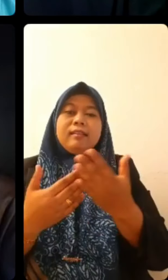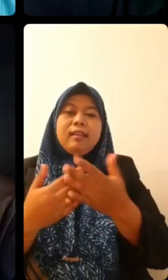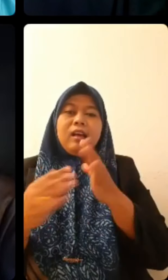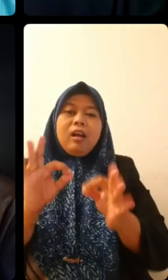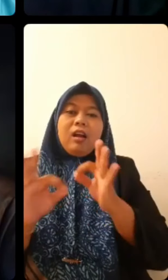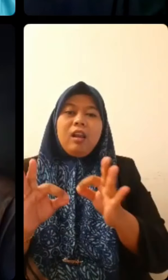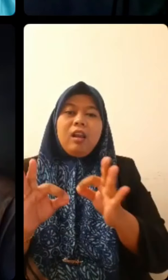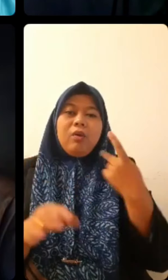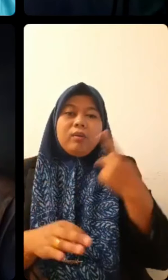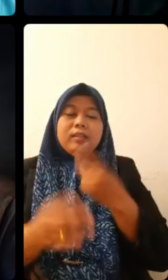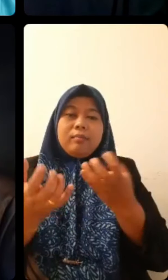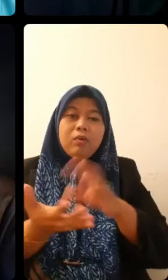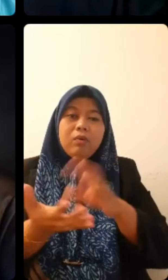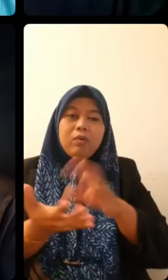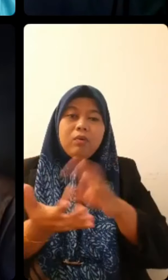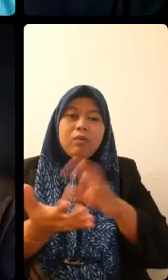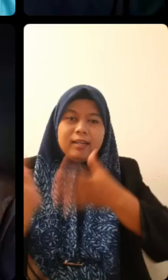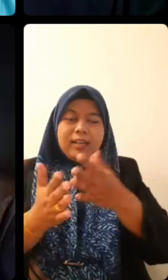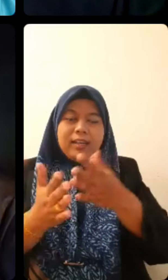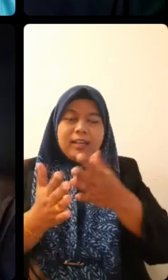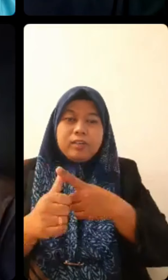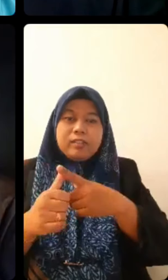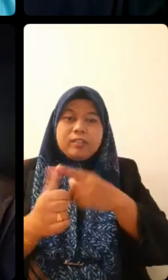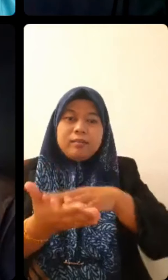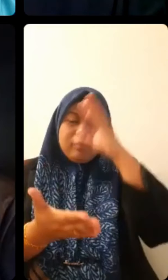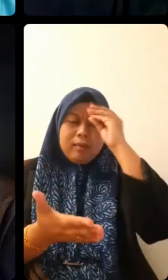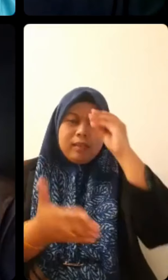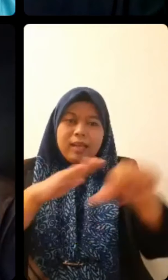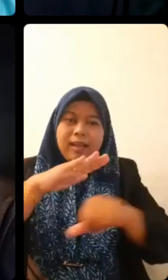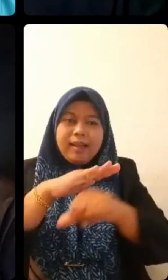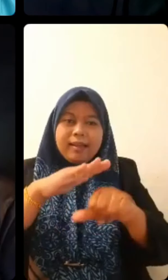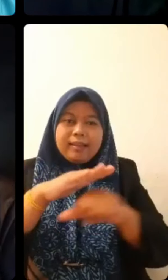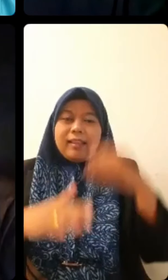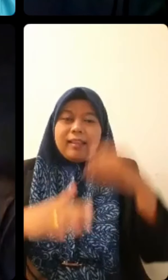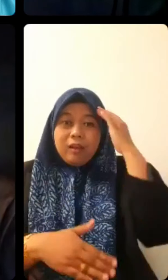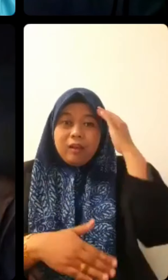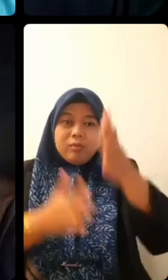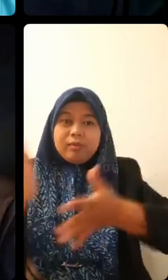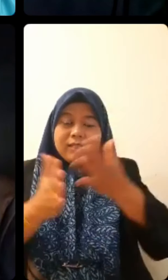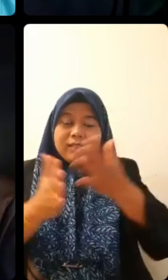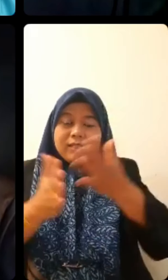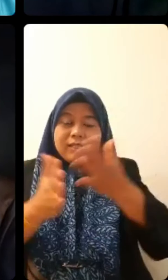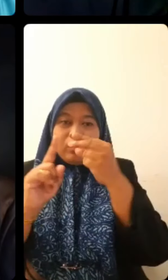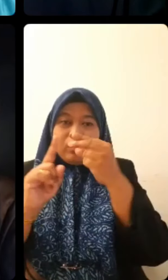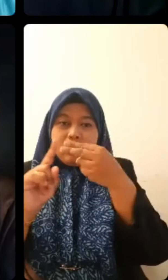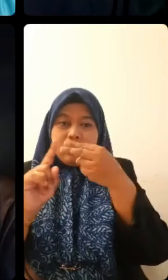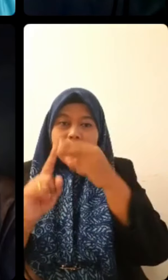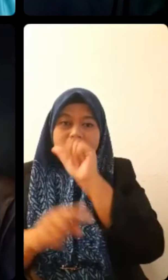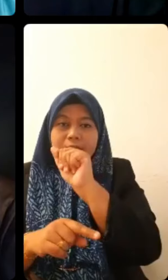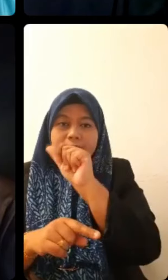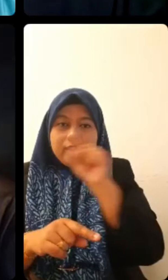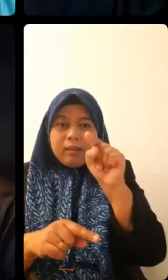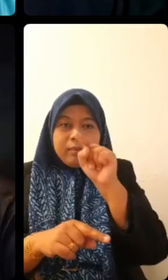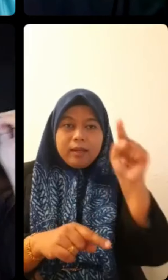je cukup. Yang asas ni adalah kita kena tahu huruf isyarat untuk A hingga Z. 1 hingga